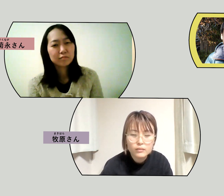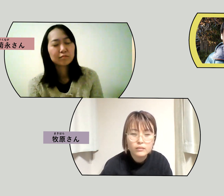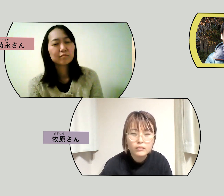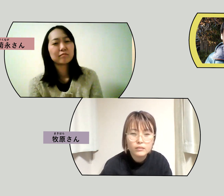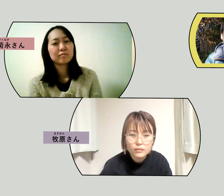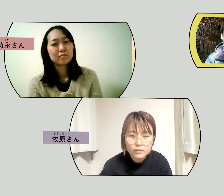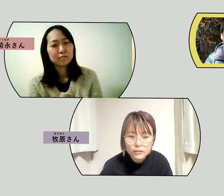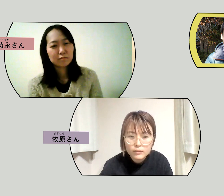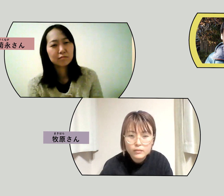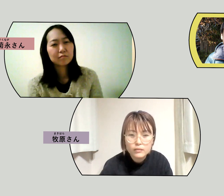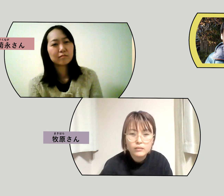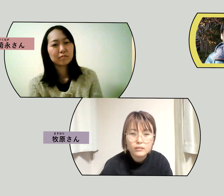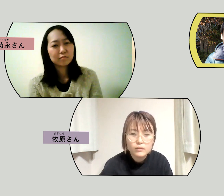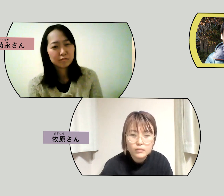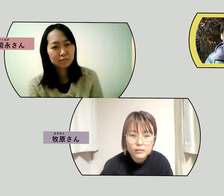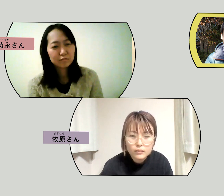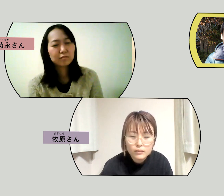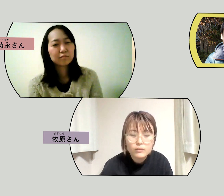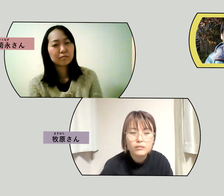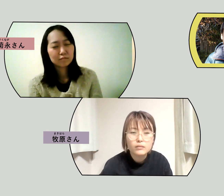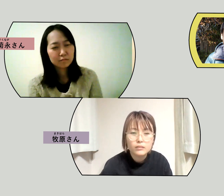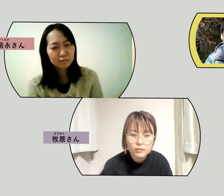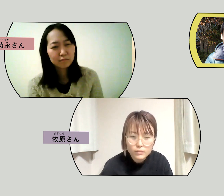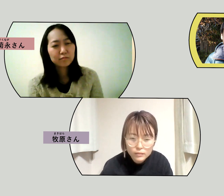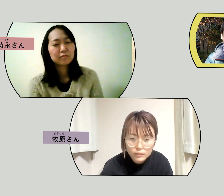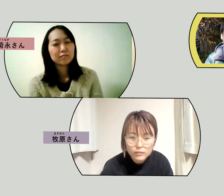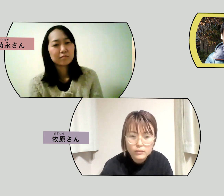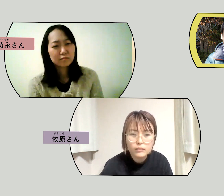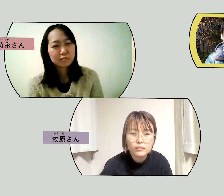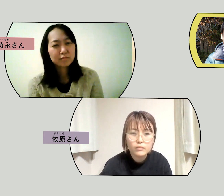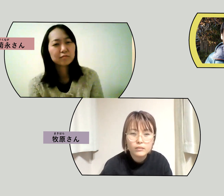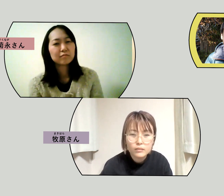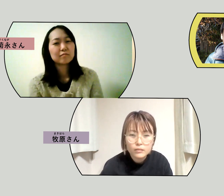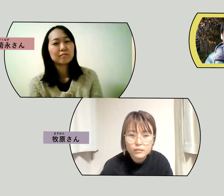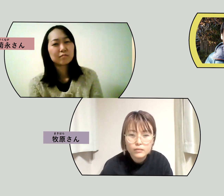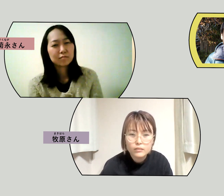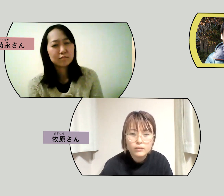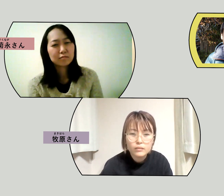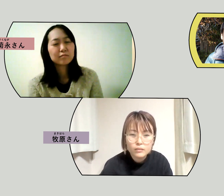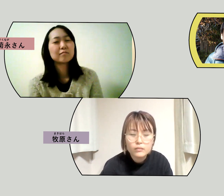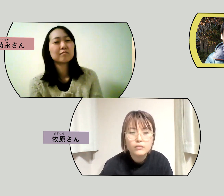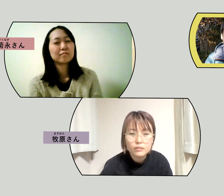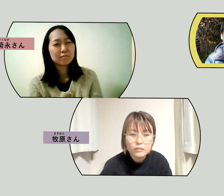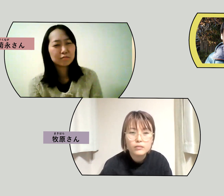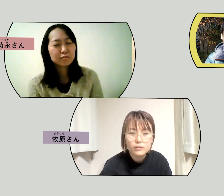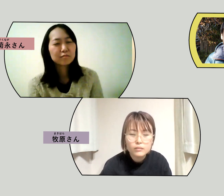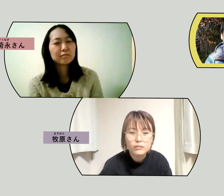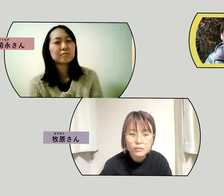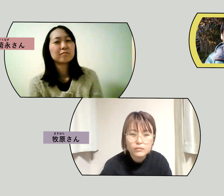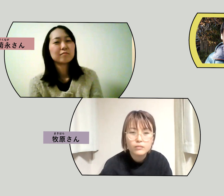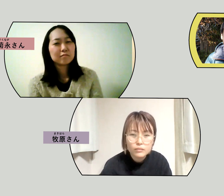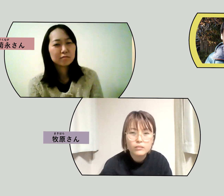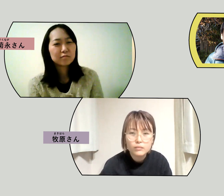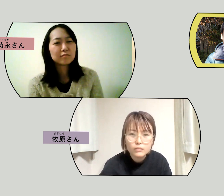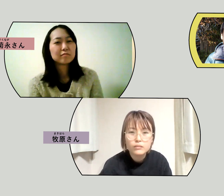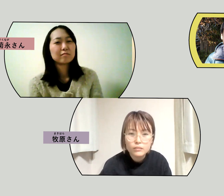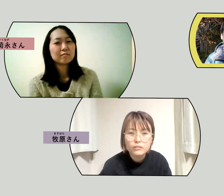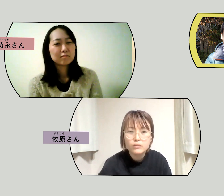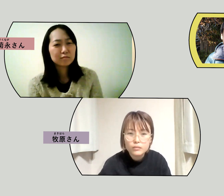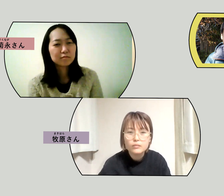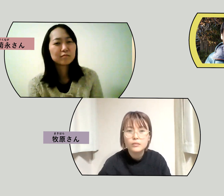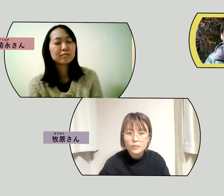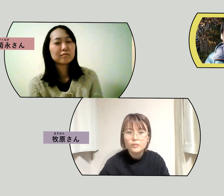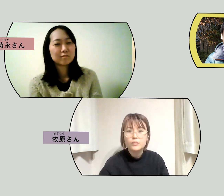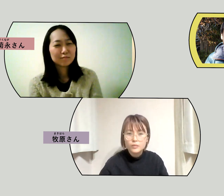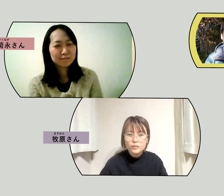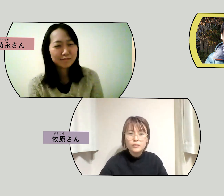きるそれをちょっとパラレルな世界から眺めてみたいなっていう風に思いますね